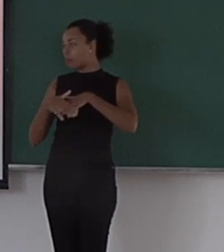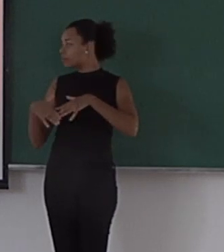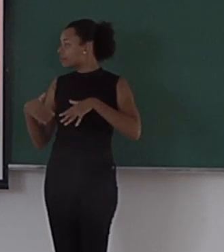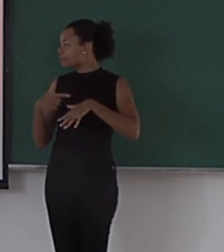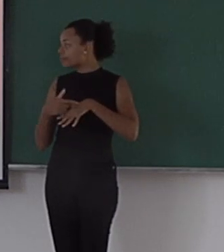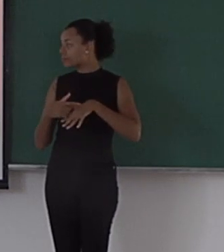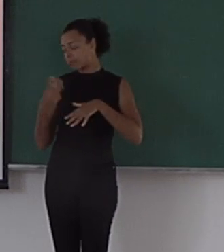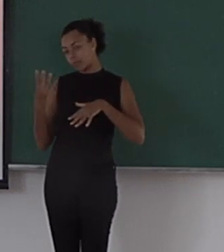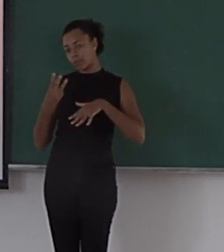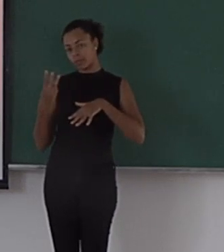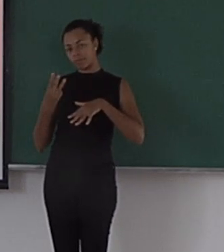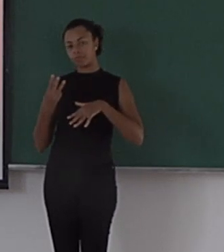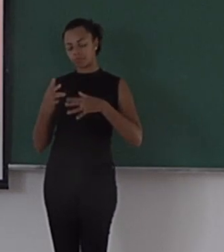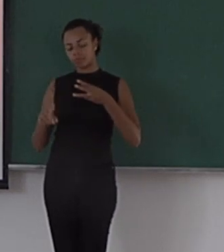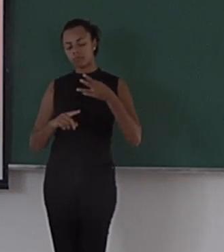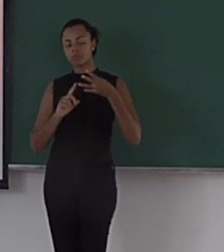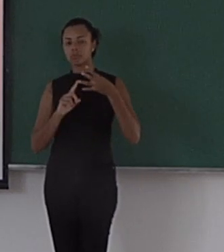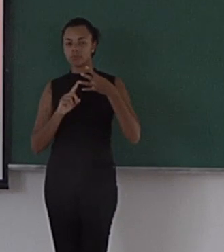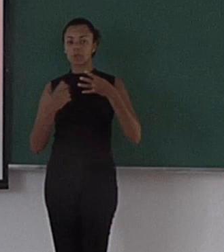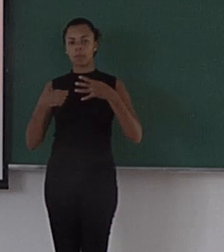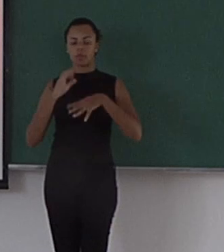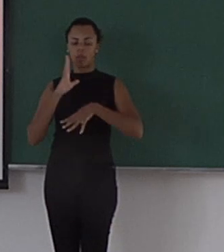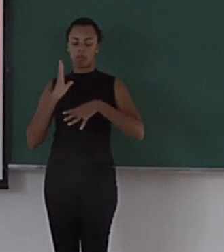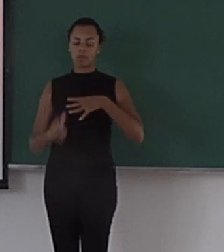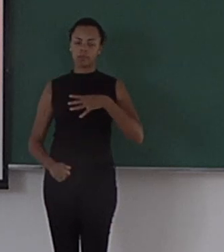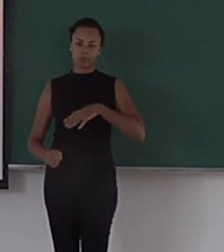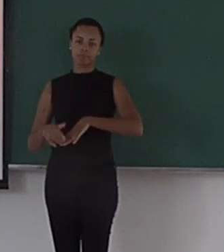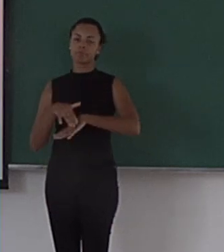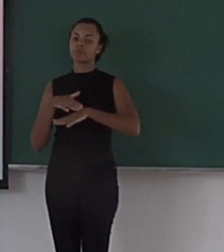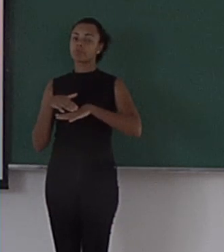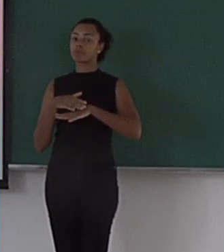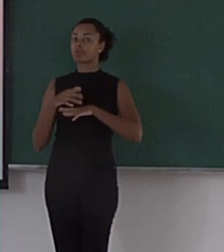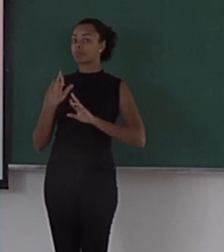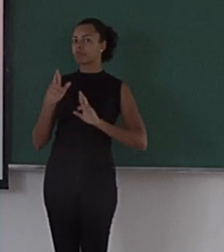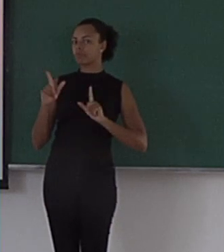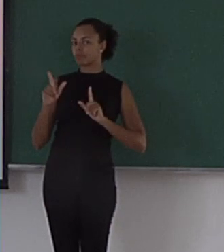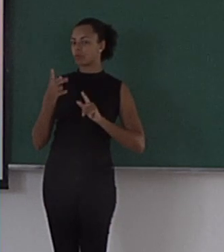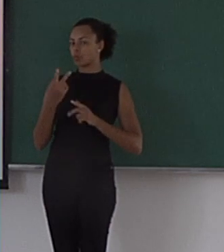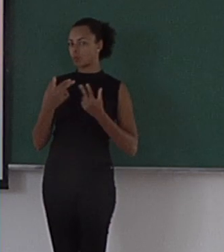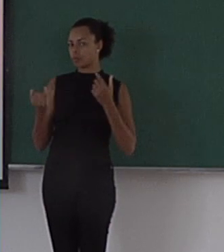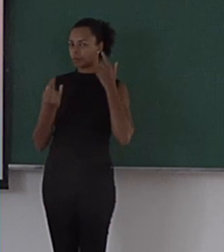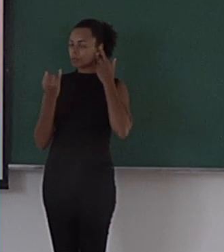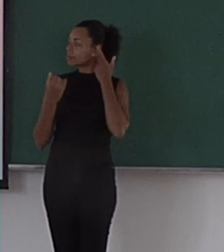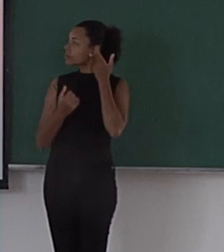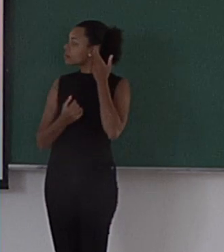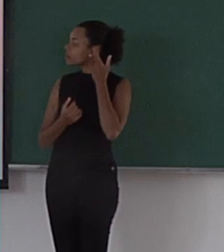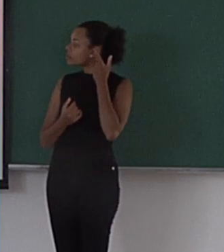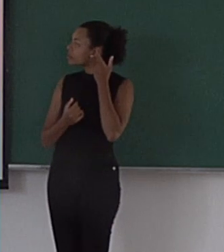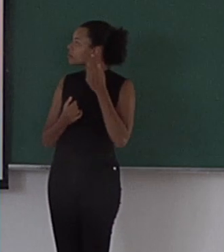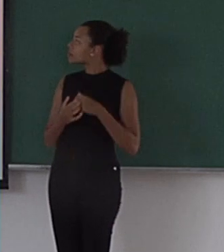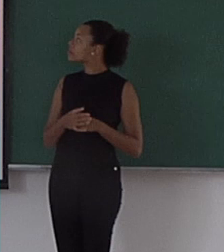3º grau. Tá? Então, a gente tem que debridar e a gente faz uma coisa que é diferente. Ó, 2 coisas importantes. Ó. Aqui